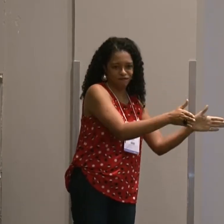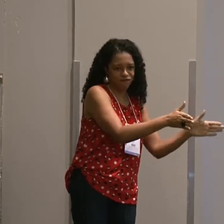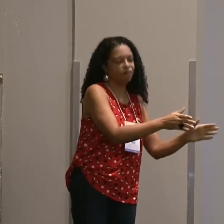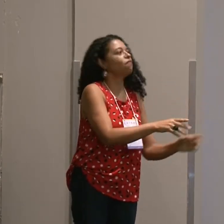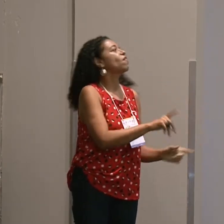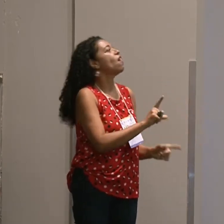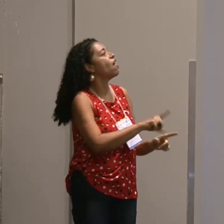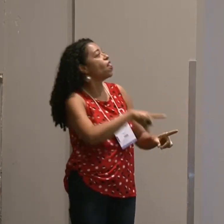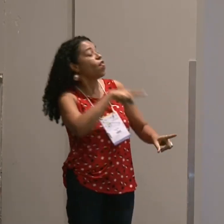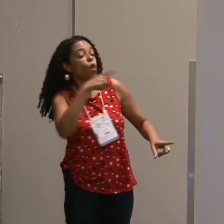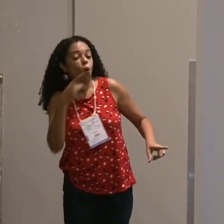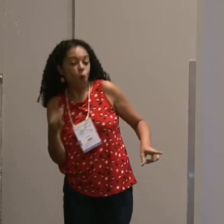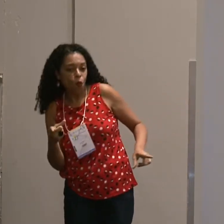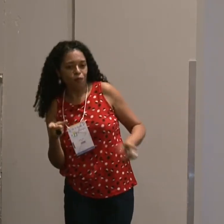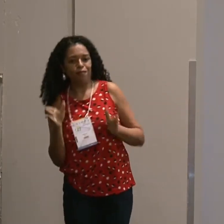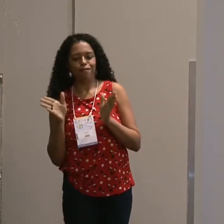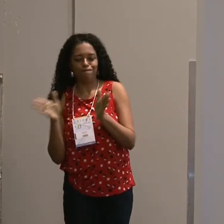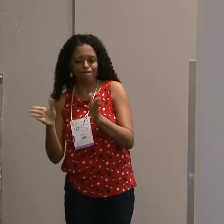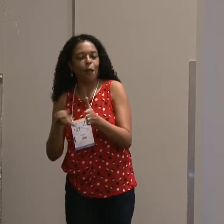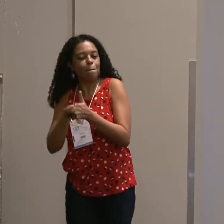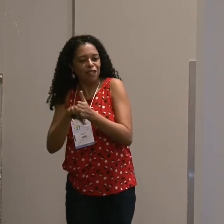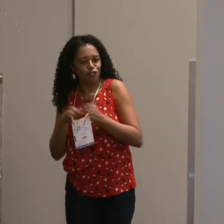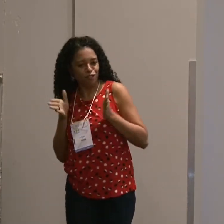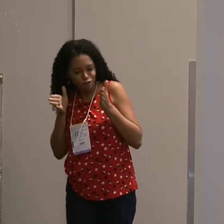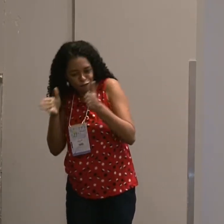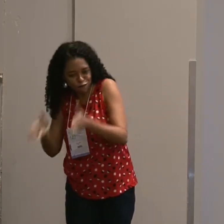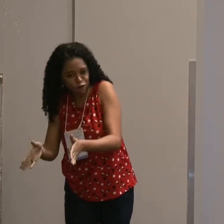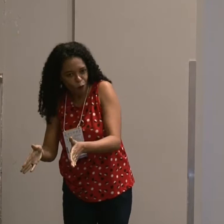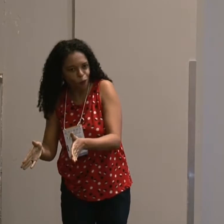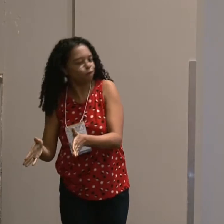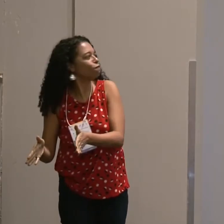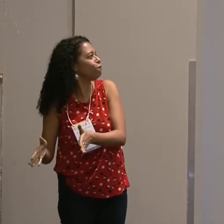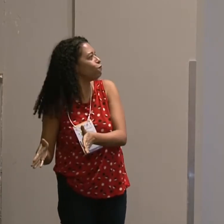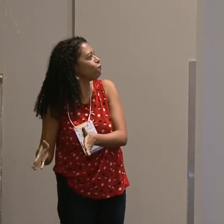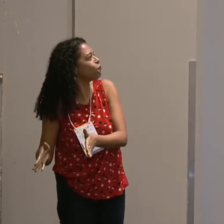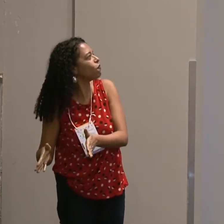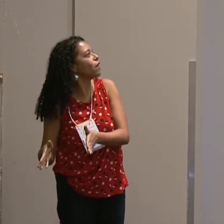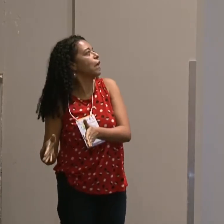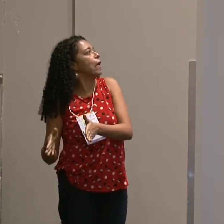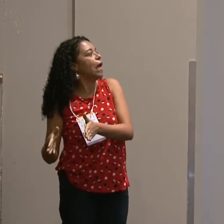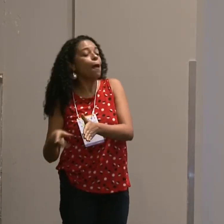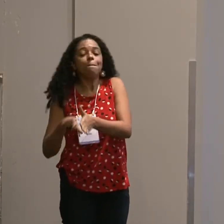educação profissional, e também um outro foco de pesquisa,